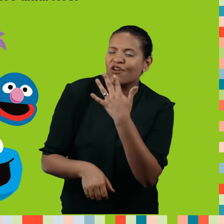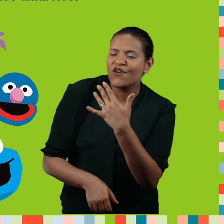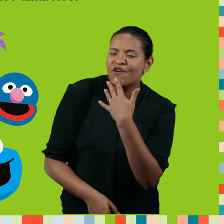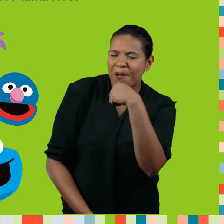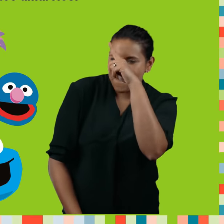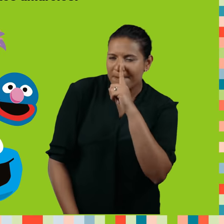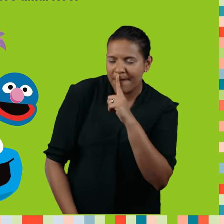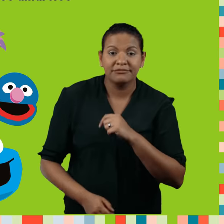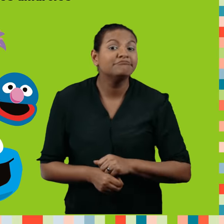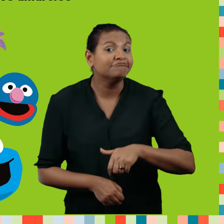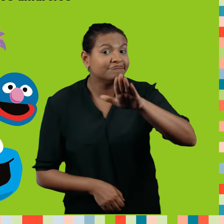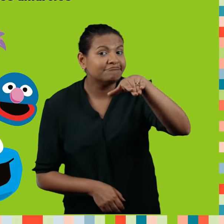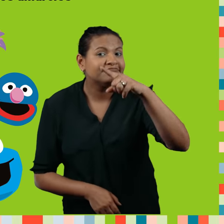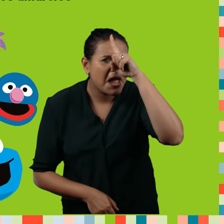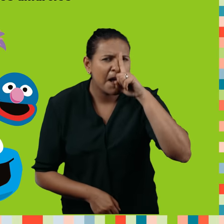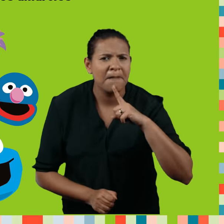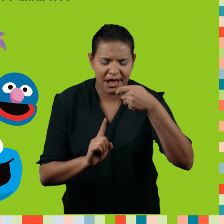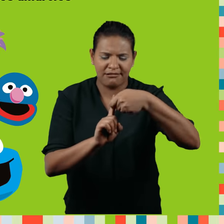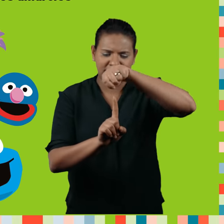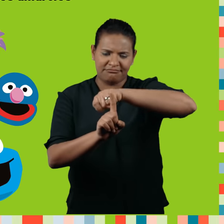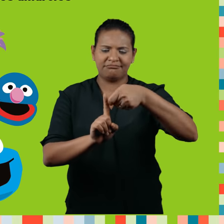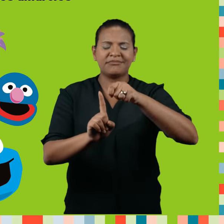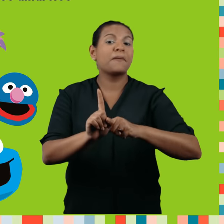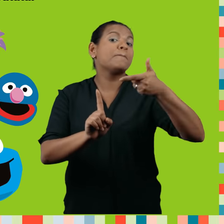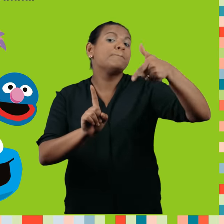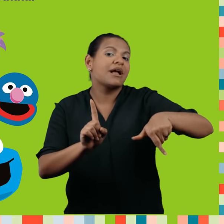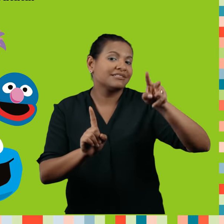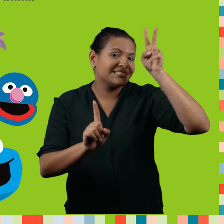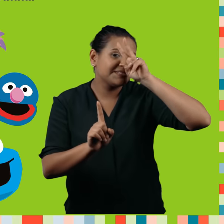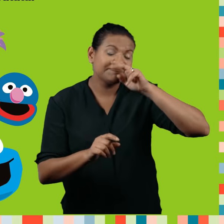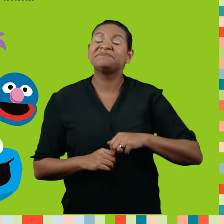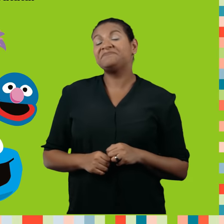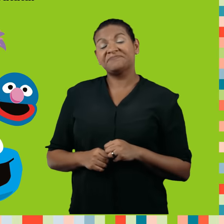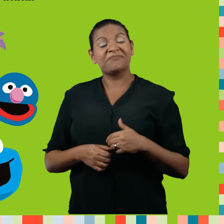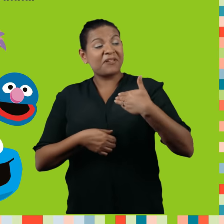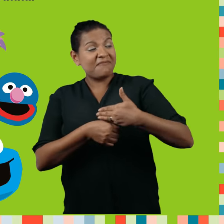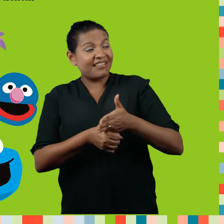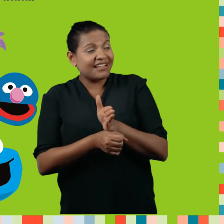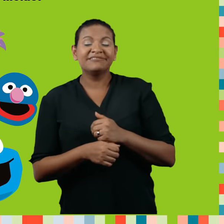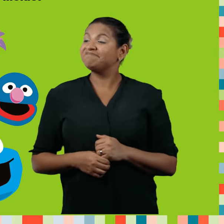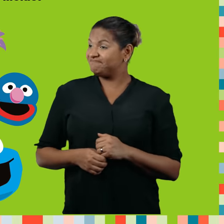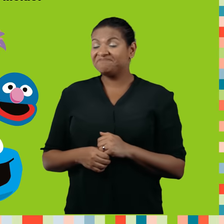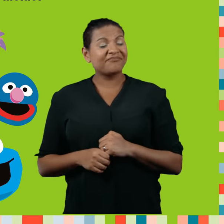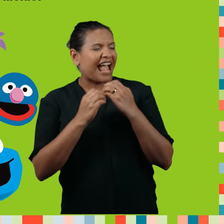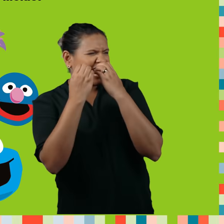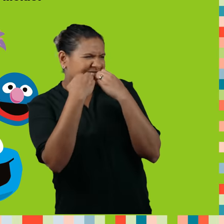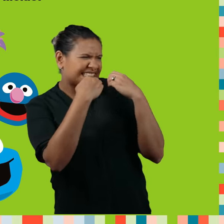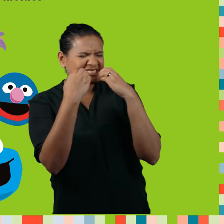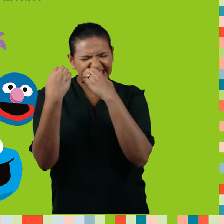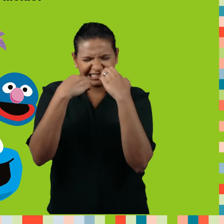alimentos amarelos. Além da banana, de quais alimentos amarelos você consegue lembrar? Batata! Ahá!